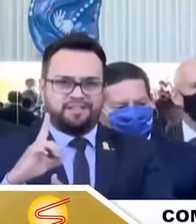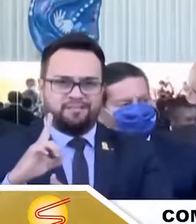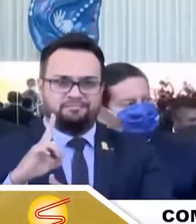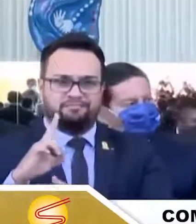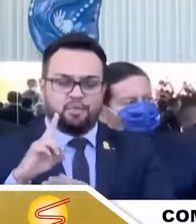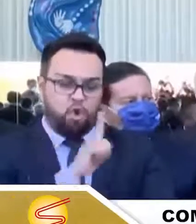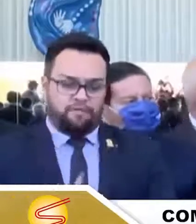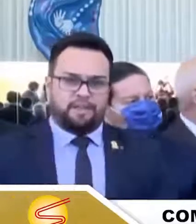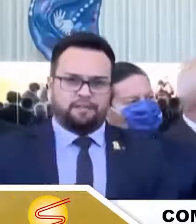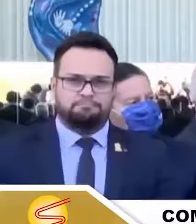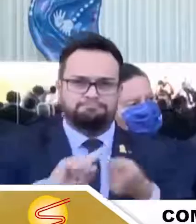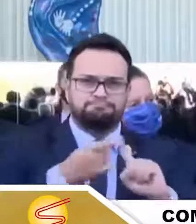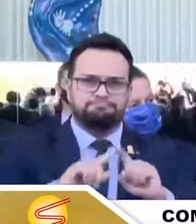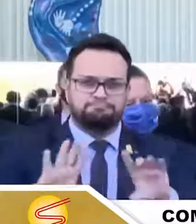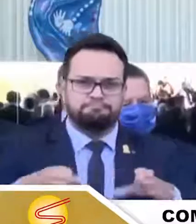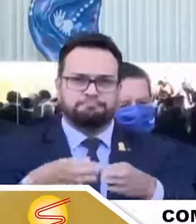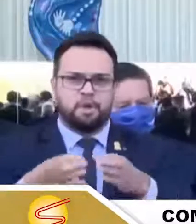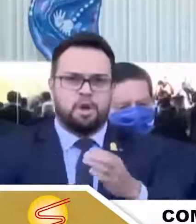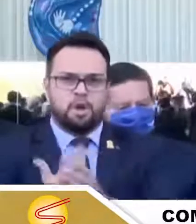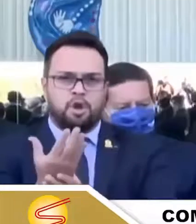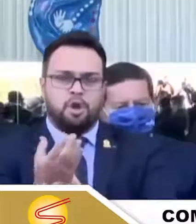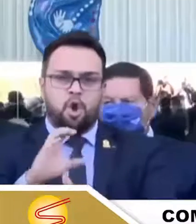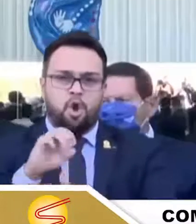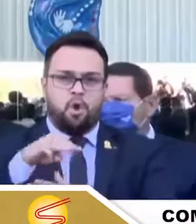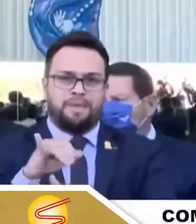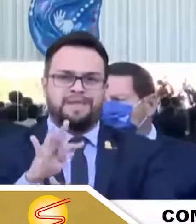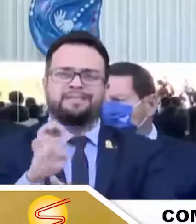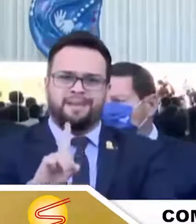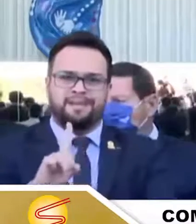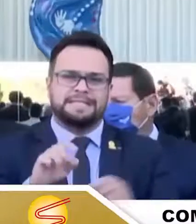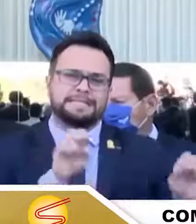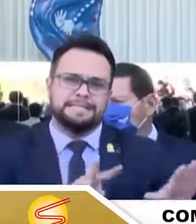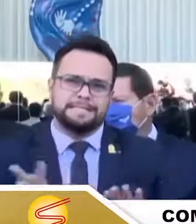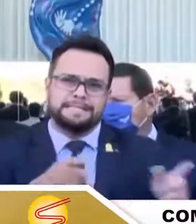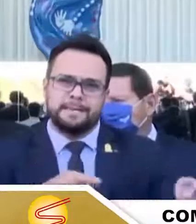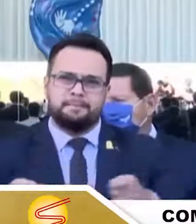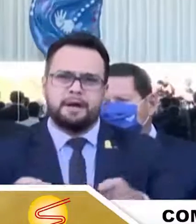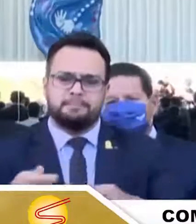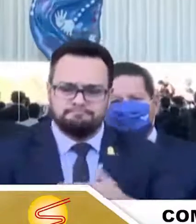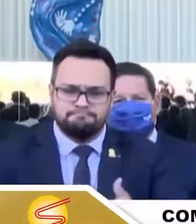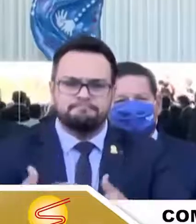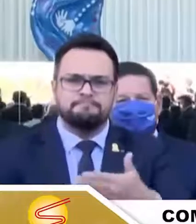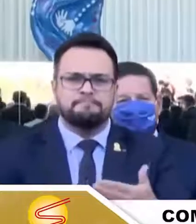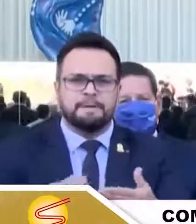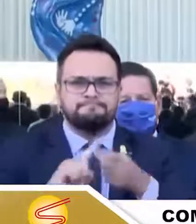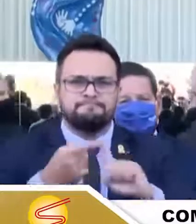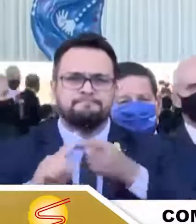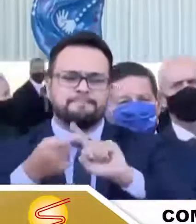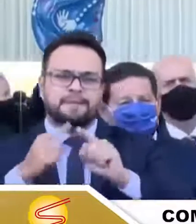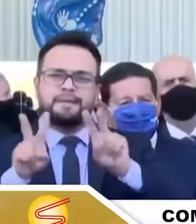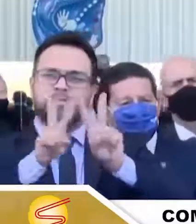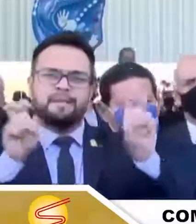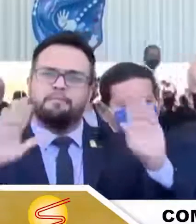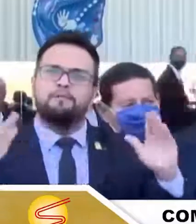durante a reunião, discutiu o que ele chama de tratamento precoce. O método prevê a utilização de medicamentos defendidos pelo